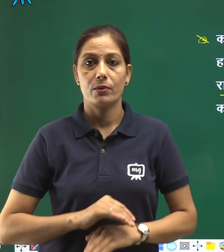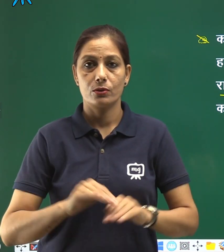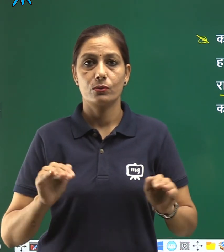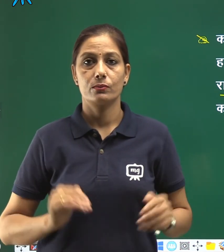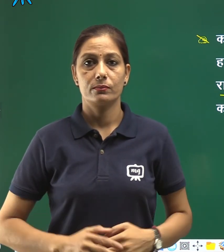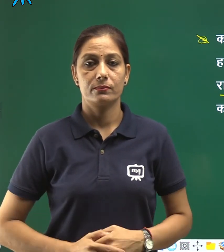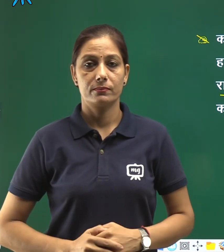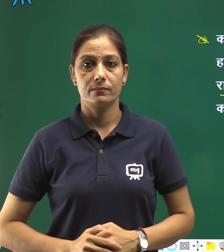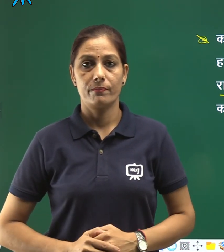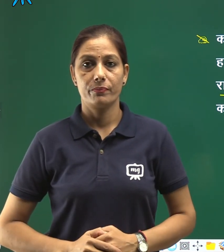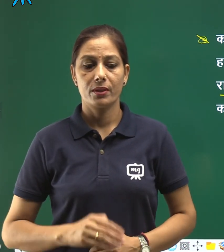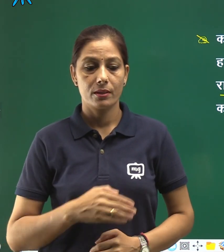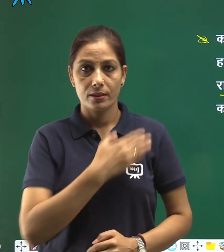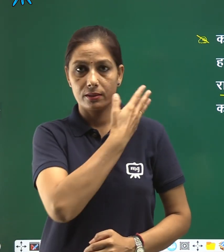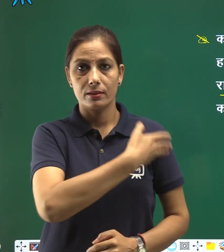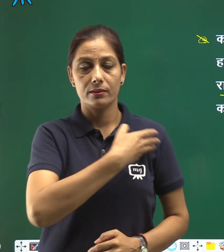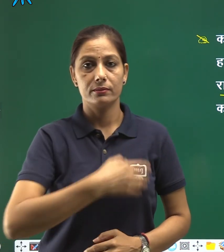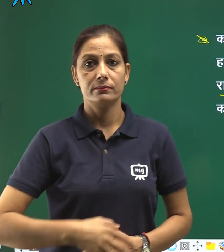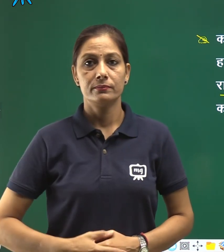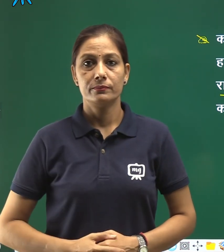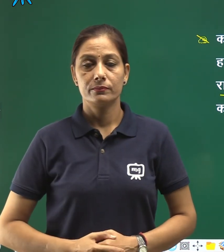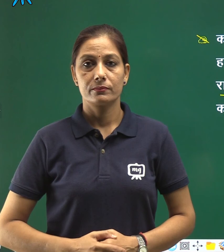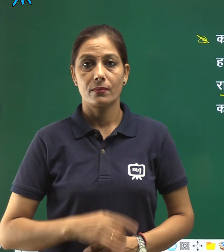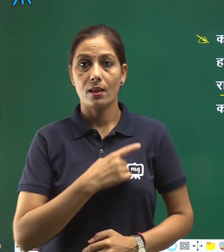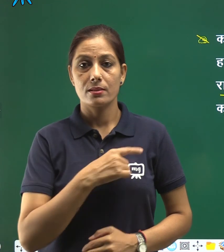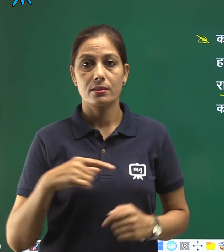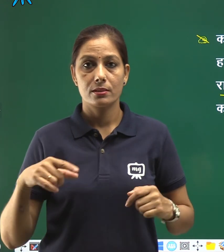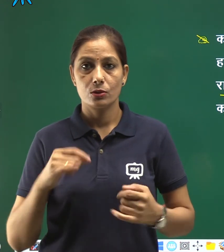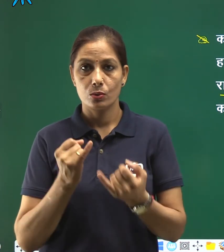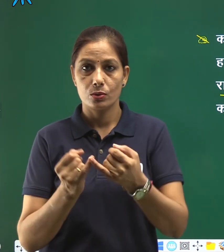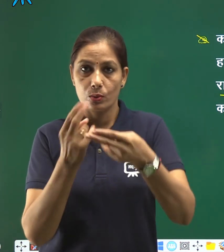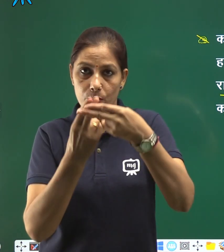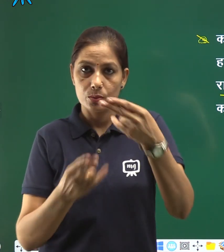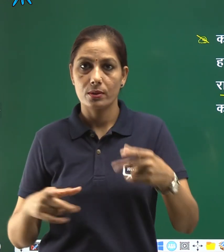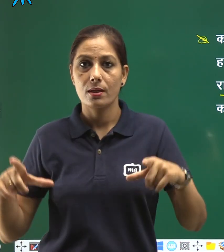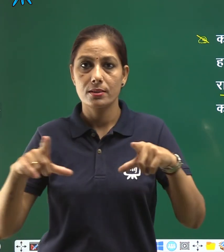बच्चों, ये था इस कहानी का सार।